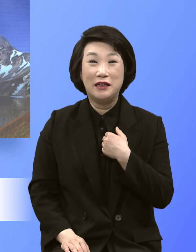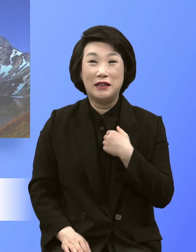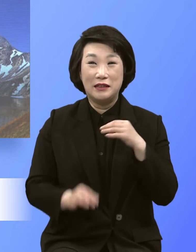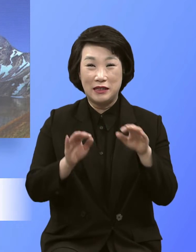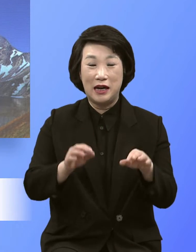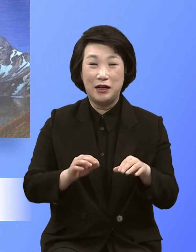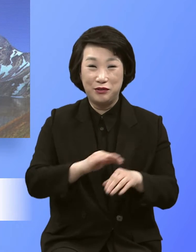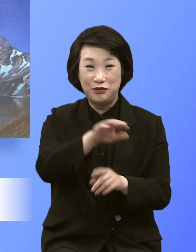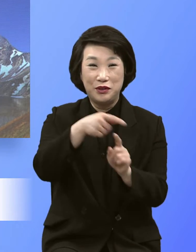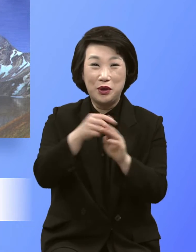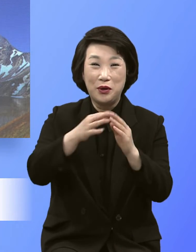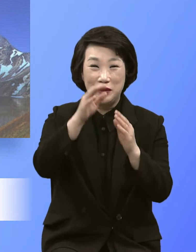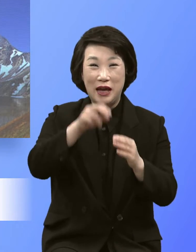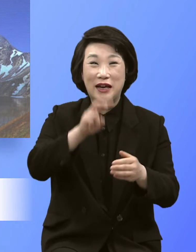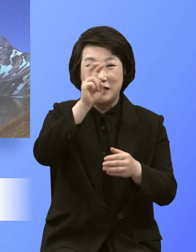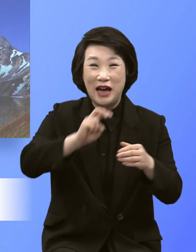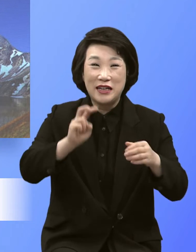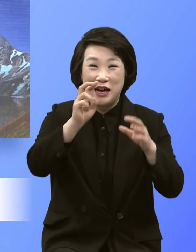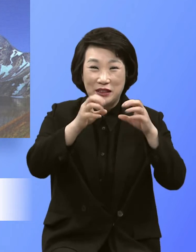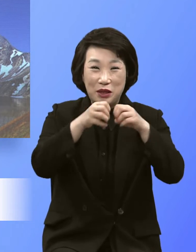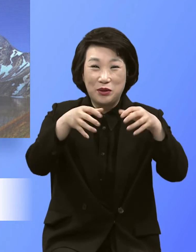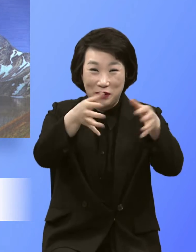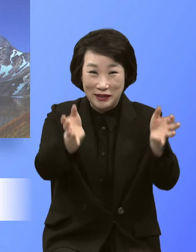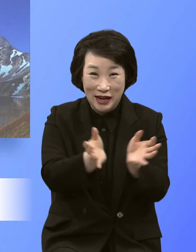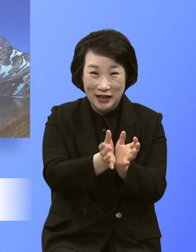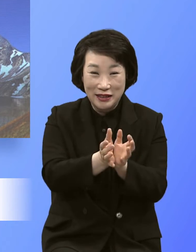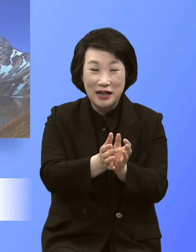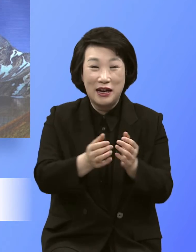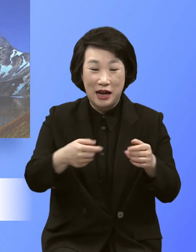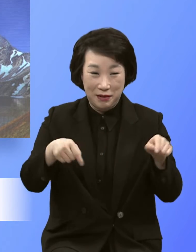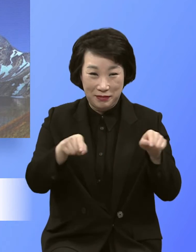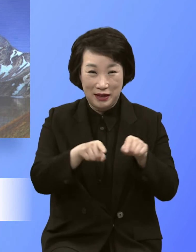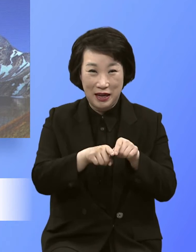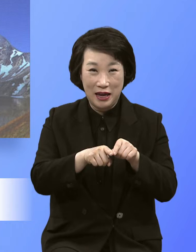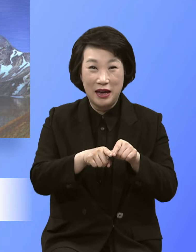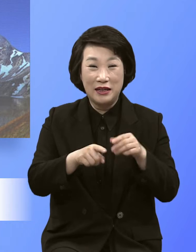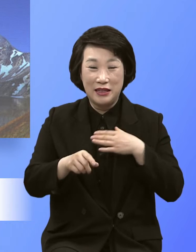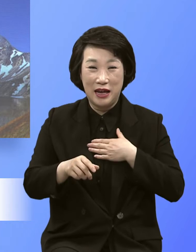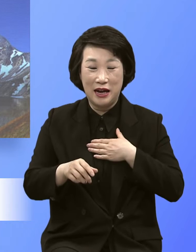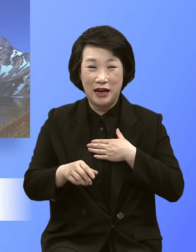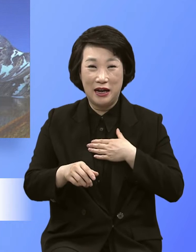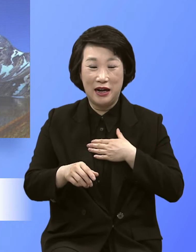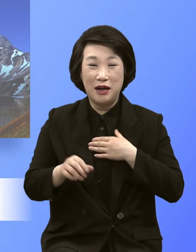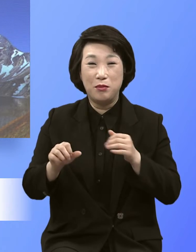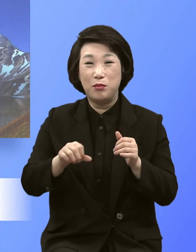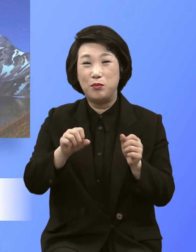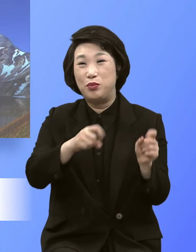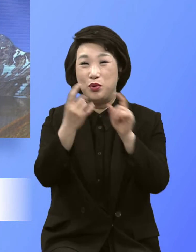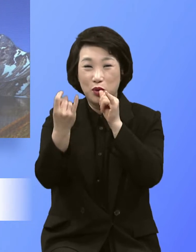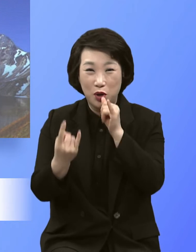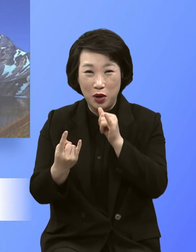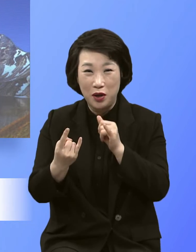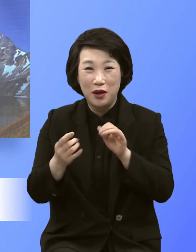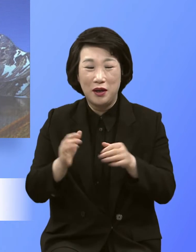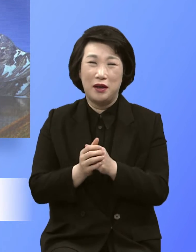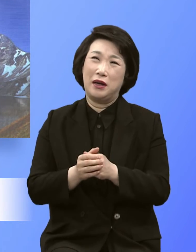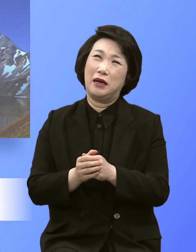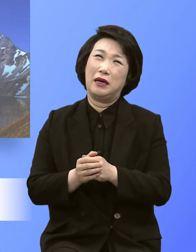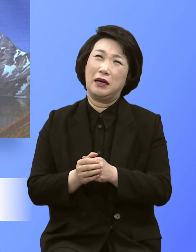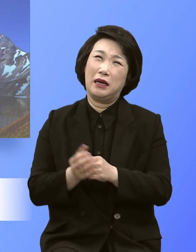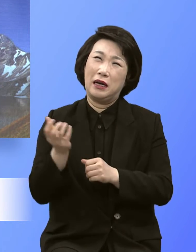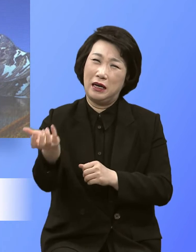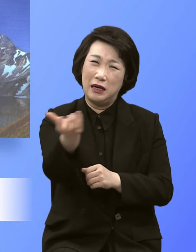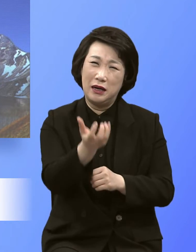찬양하는 우리 찬양 선교단과 함께 열심히 집회를 아마